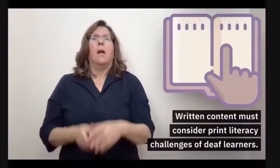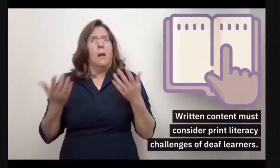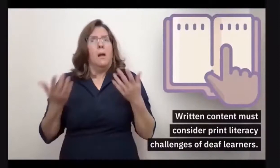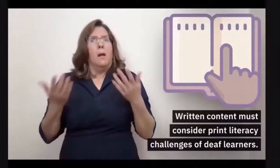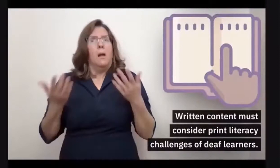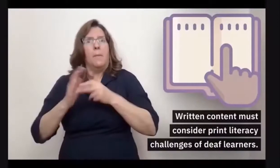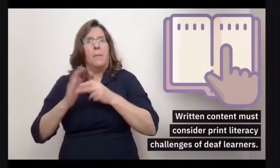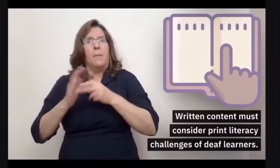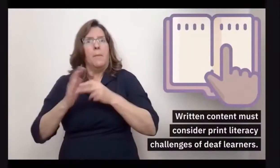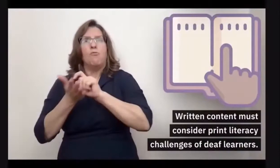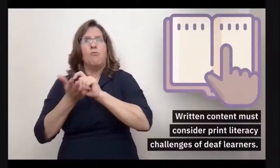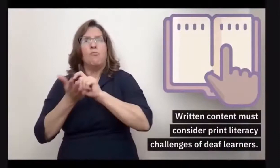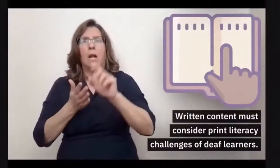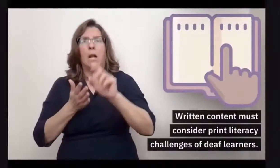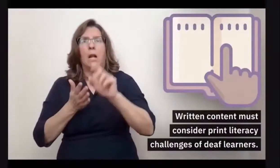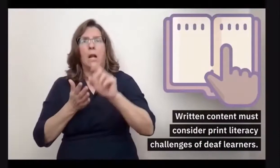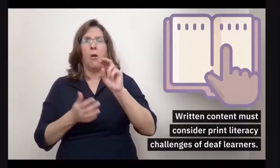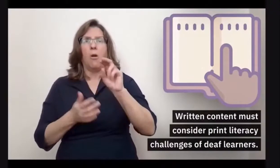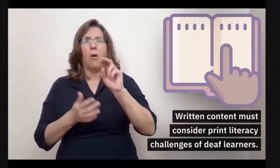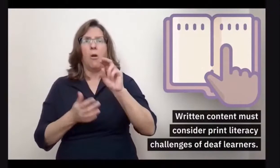que pudieran tener.